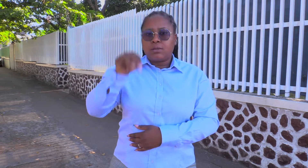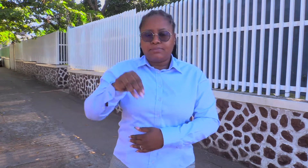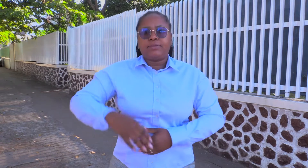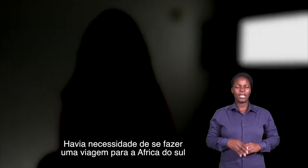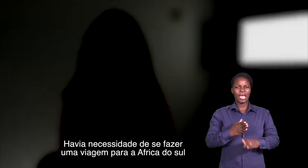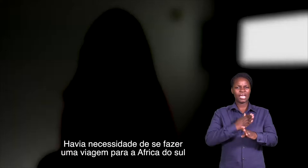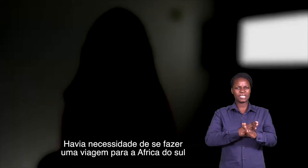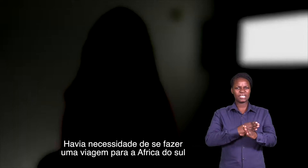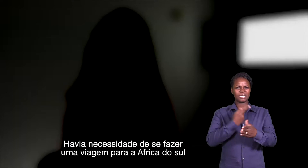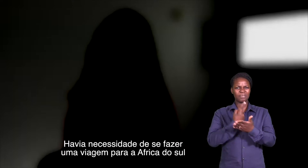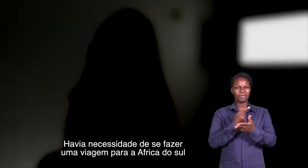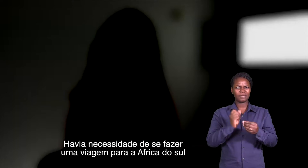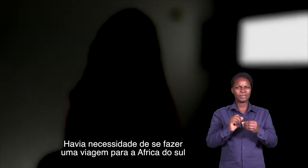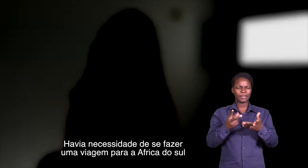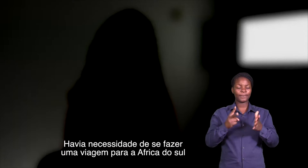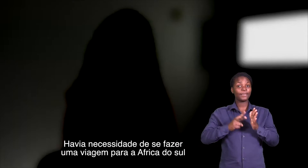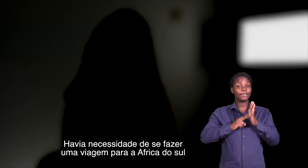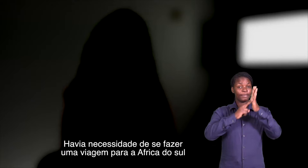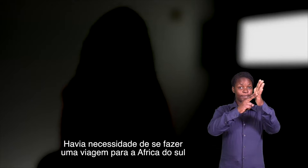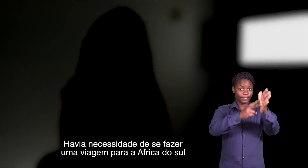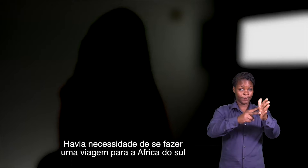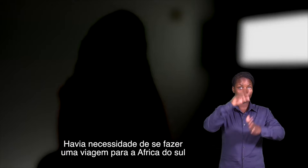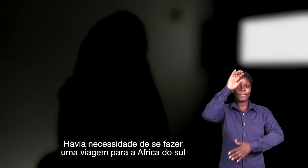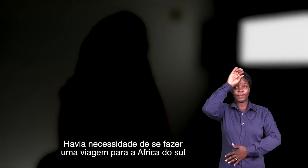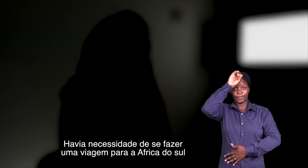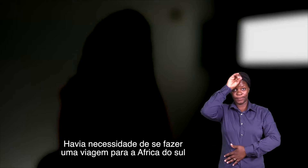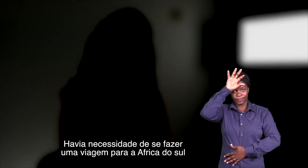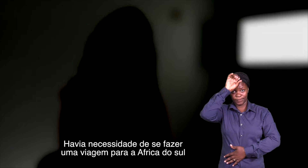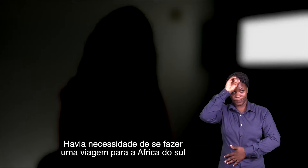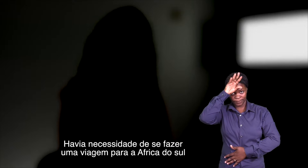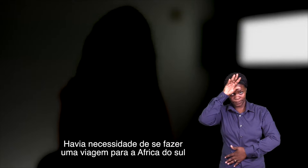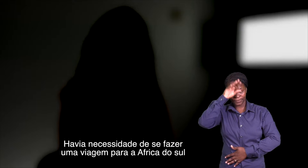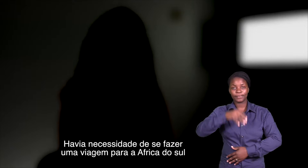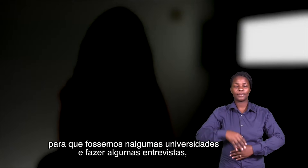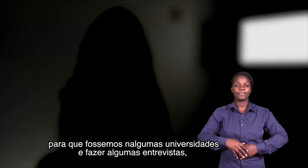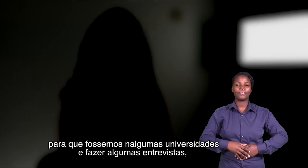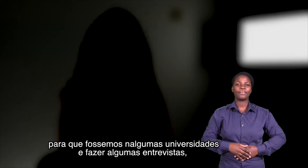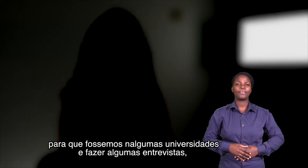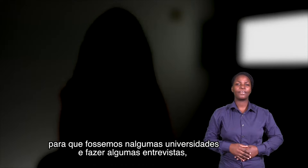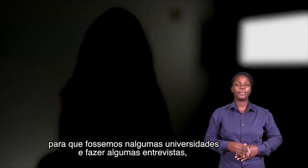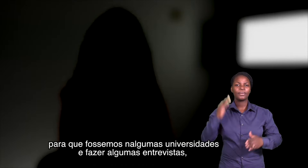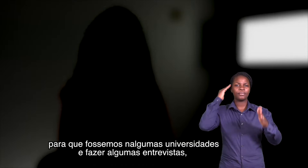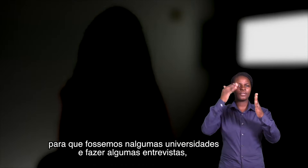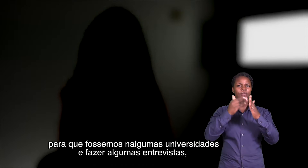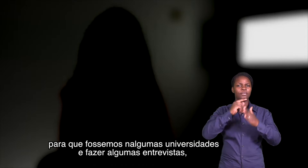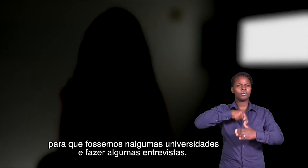Havia necessidade de fazer uma viagem para a África do Sul para se conhecer, para